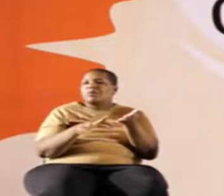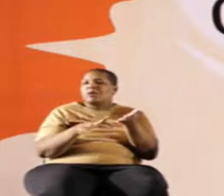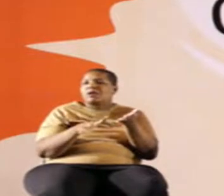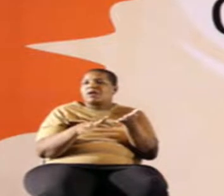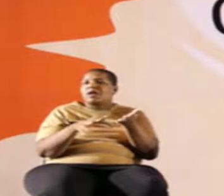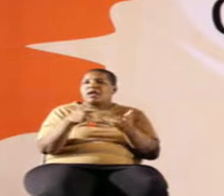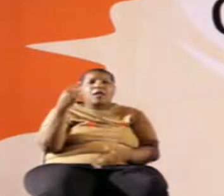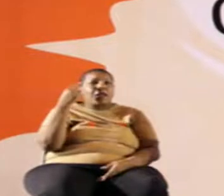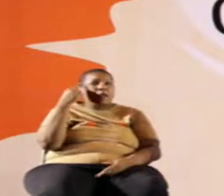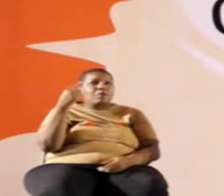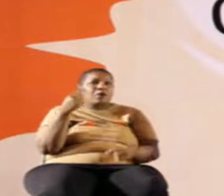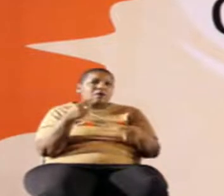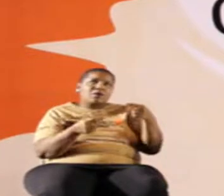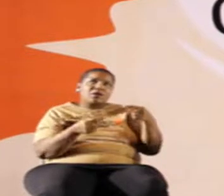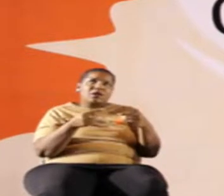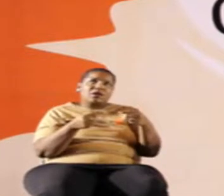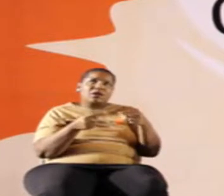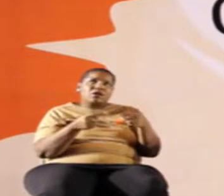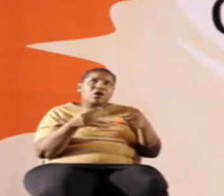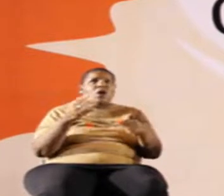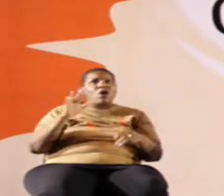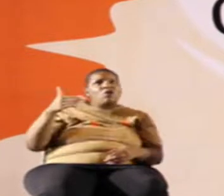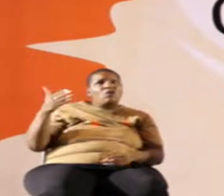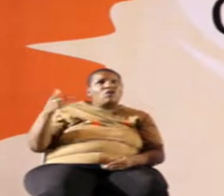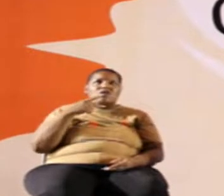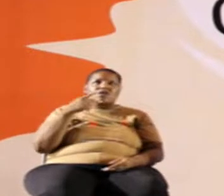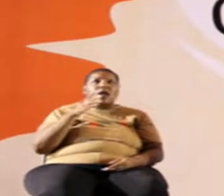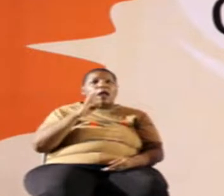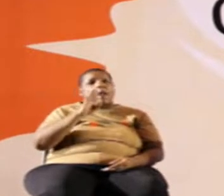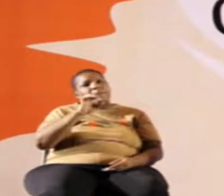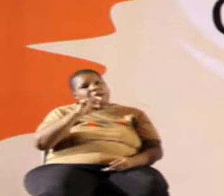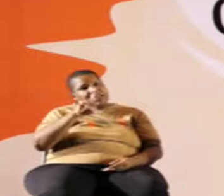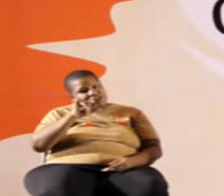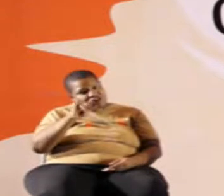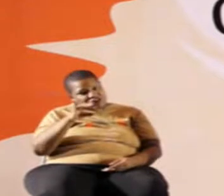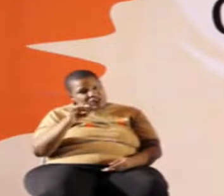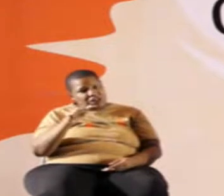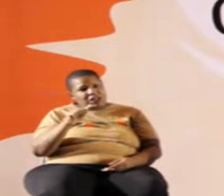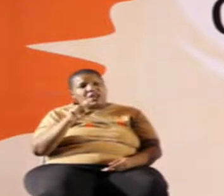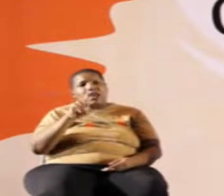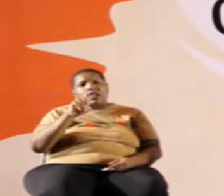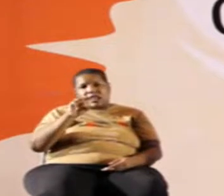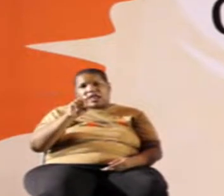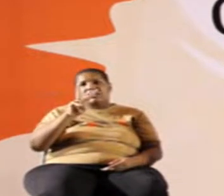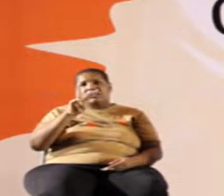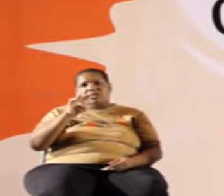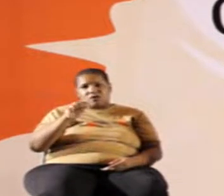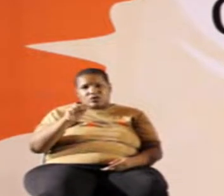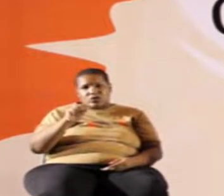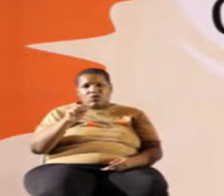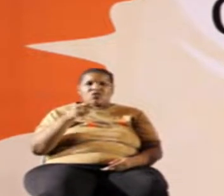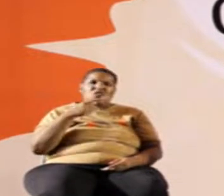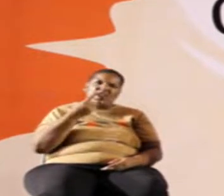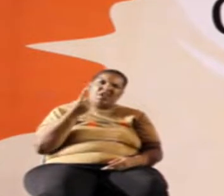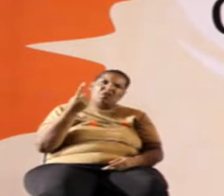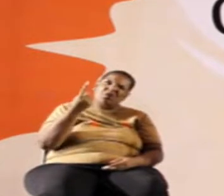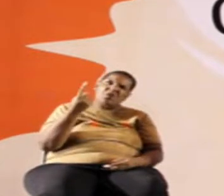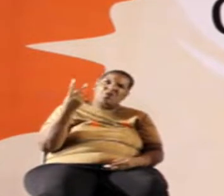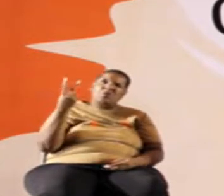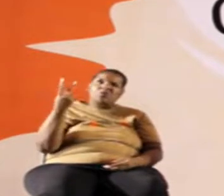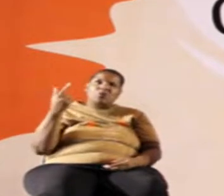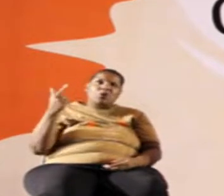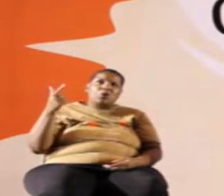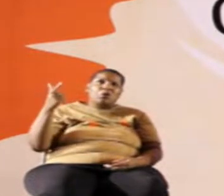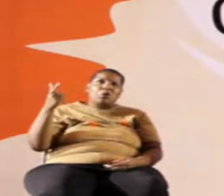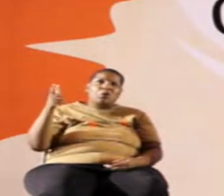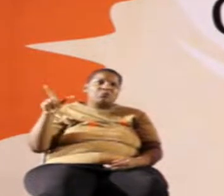você pensava na política, fora disso, as pessoas falavam Benedita da Silva, não é? Falavam uma ou outra figura que não